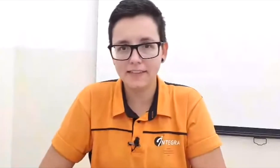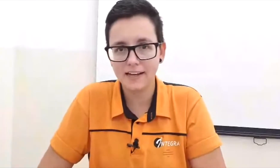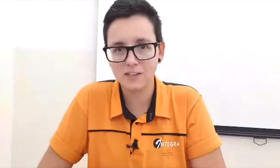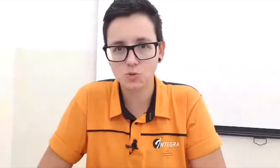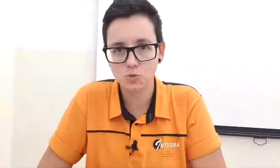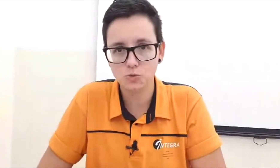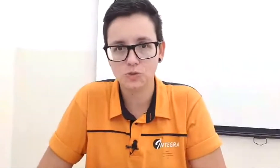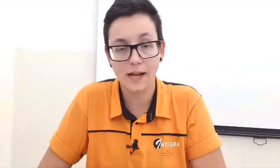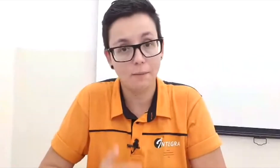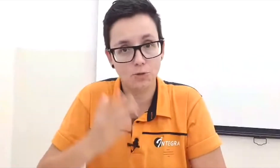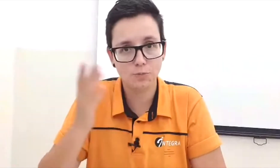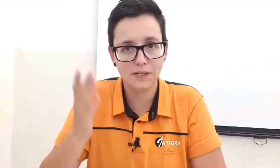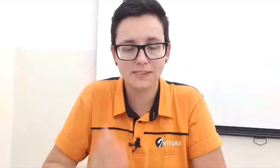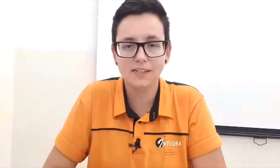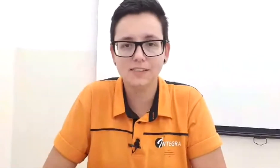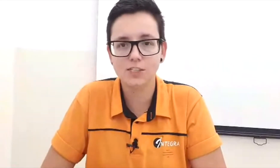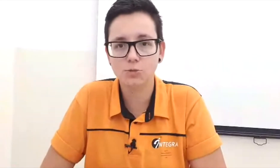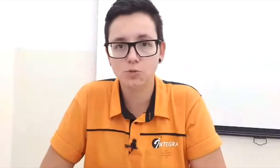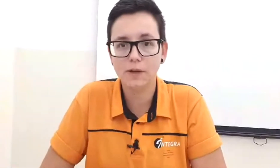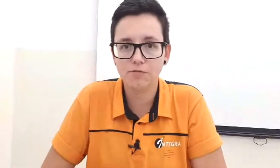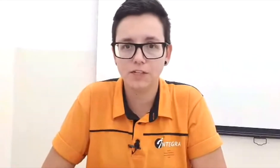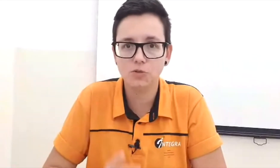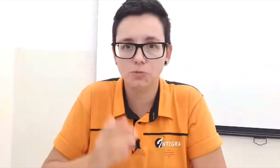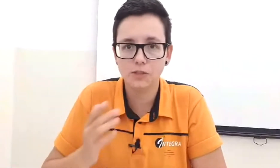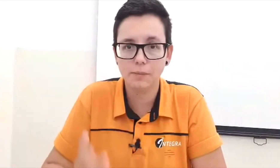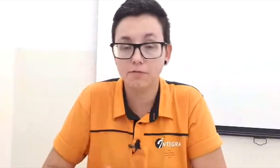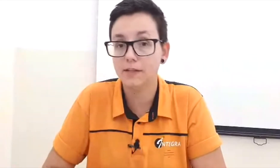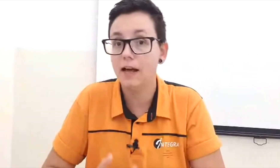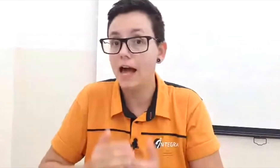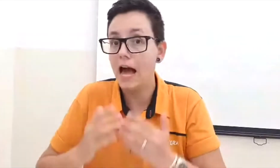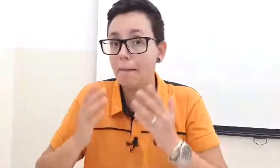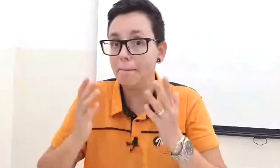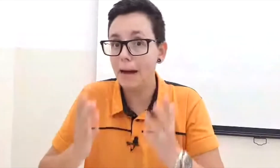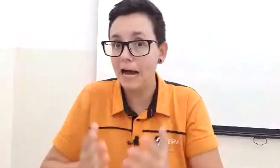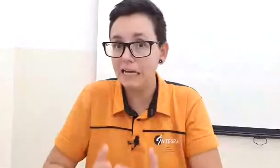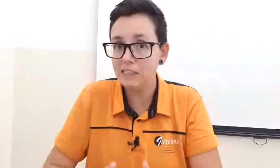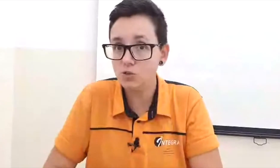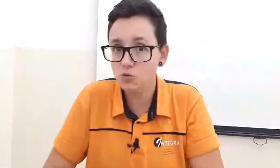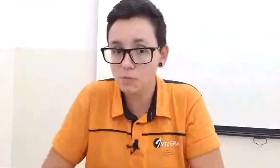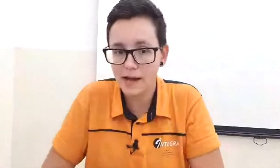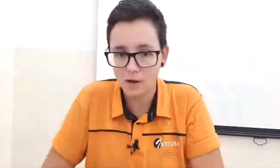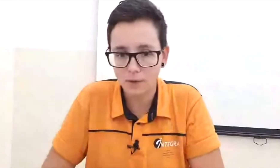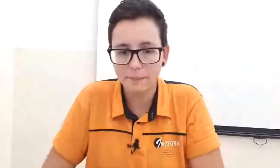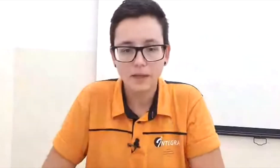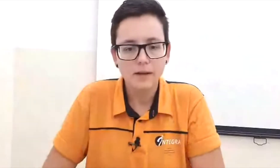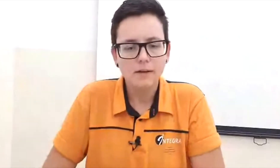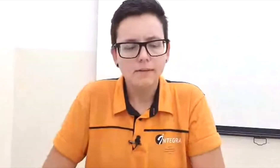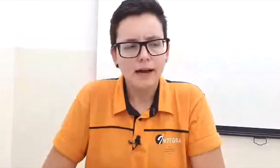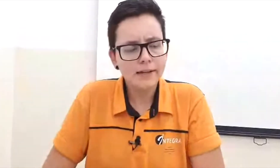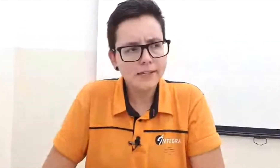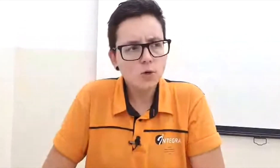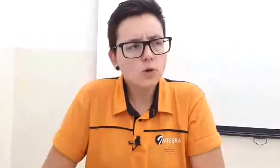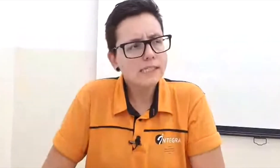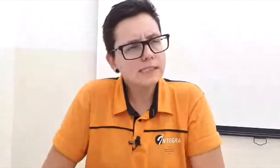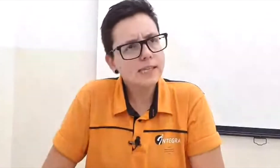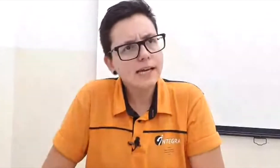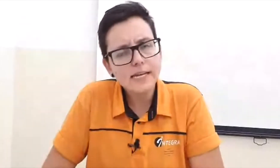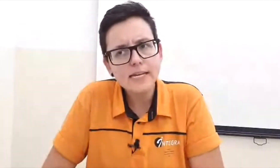Integra Surdos, tá? Muito prazer, seja muito bem-vindo e muito bem-vinda a mais uma aula. Aline, o que